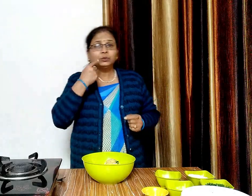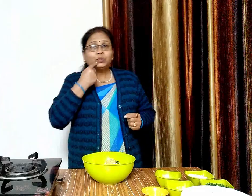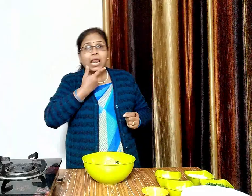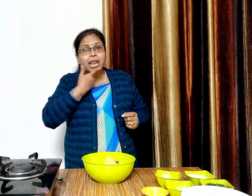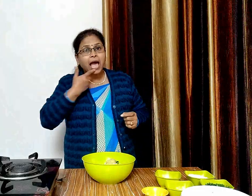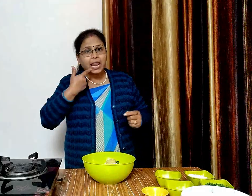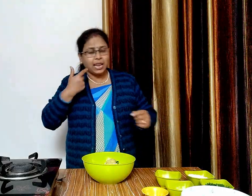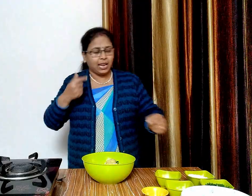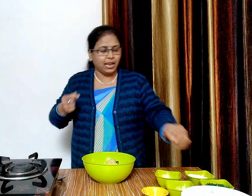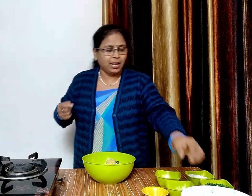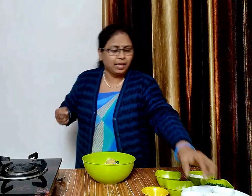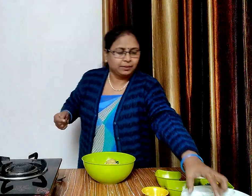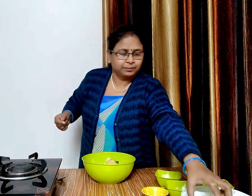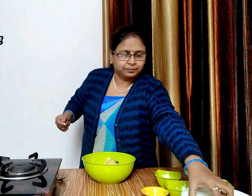एक चम्मच लाल मिर्च